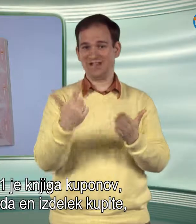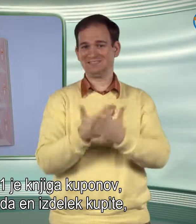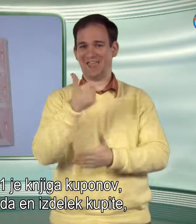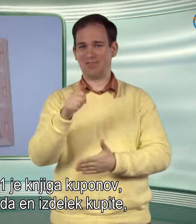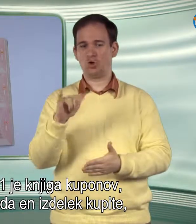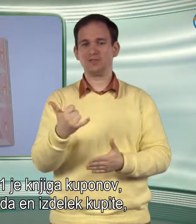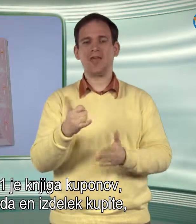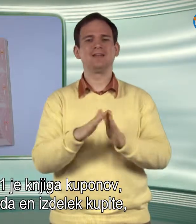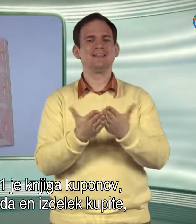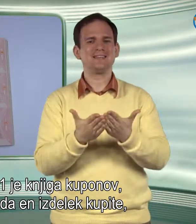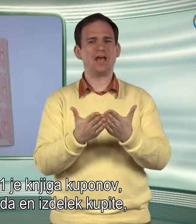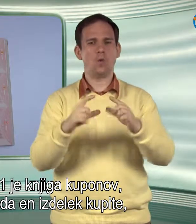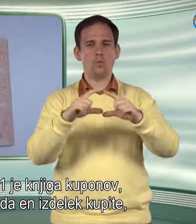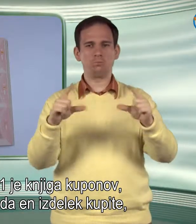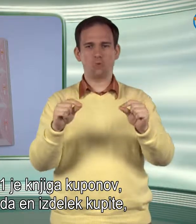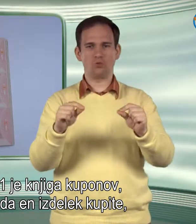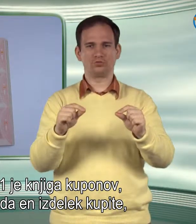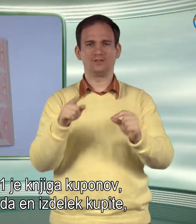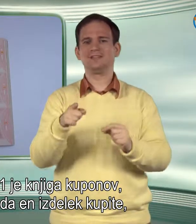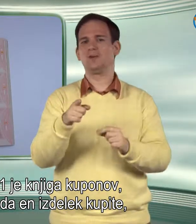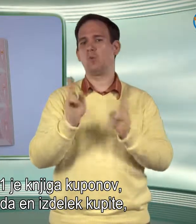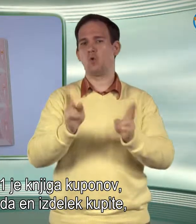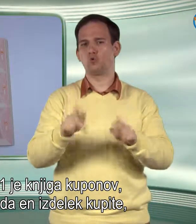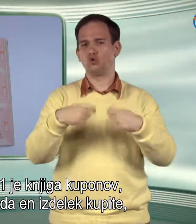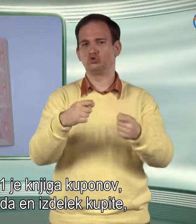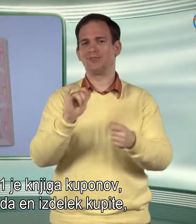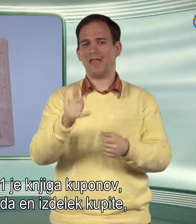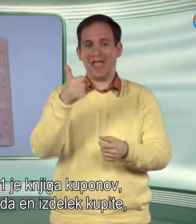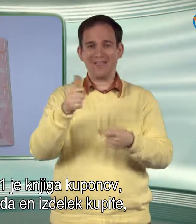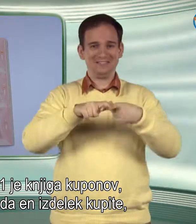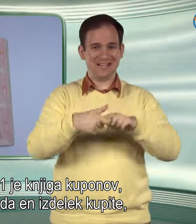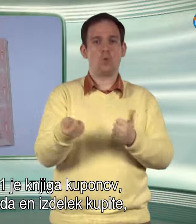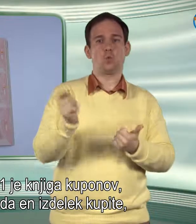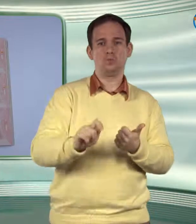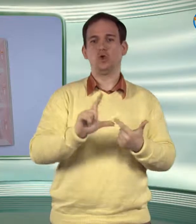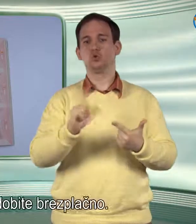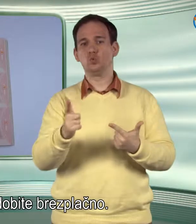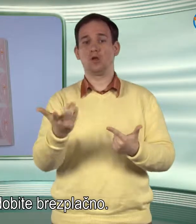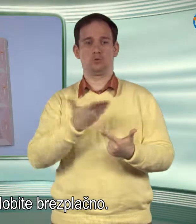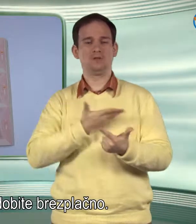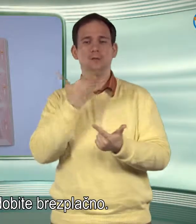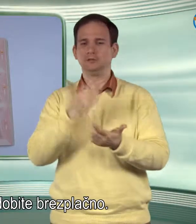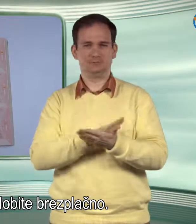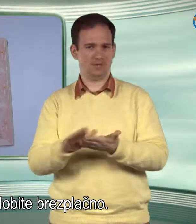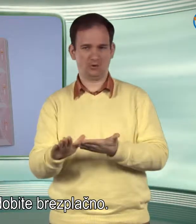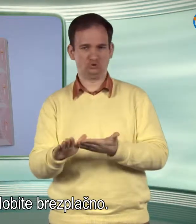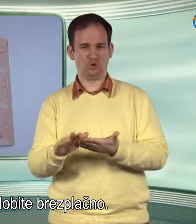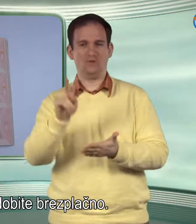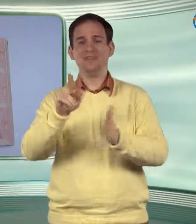za 1 je knjiga kuponov, ki omogoča, da en izdelek kupite, drugega dobite brezplačno. V knjigi